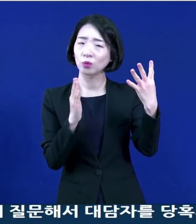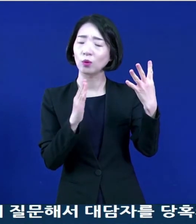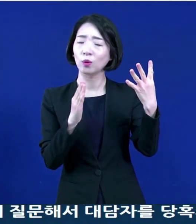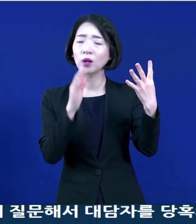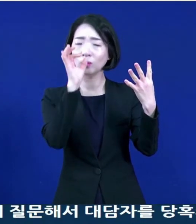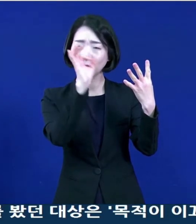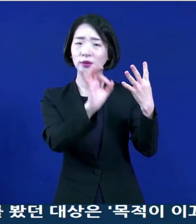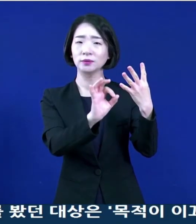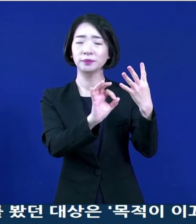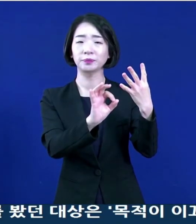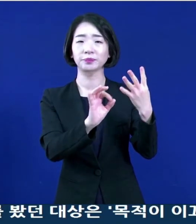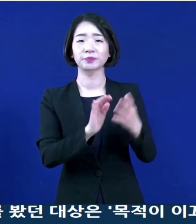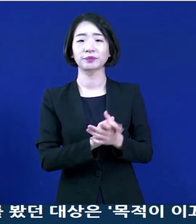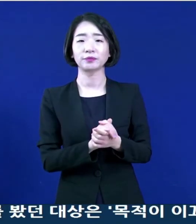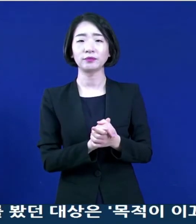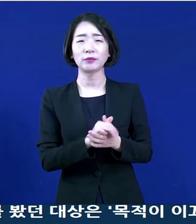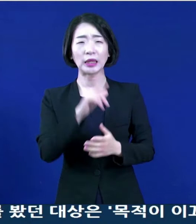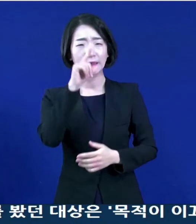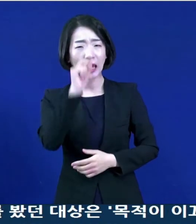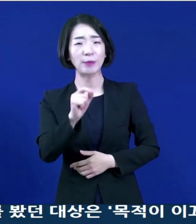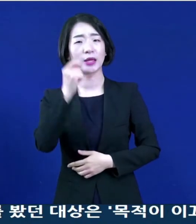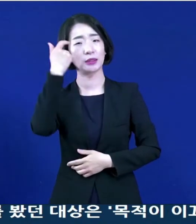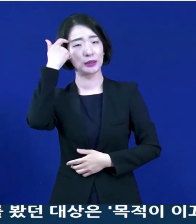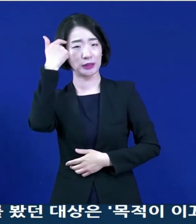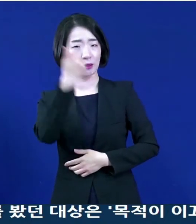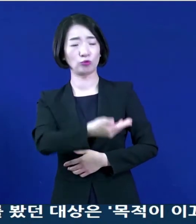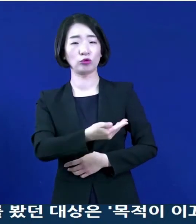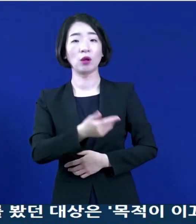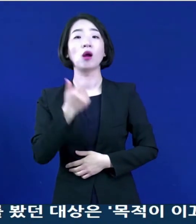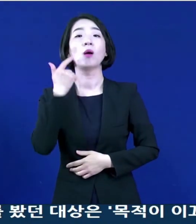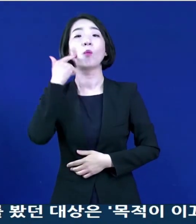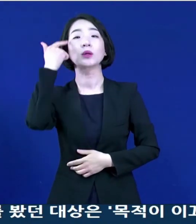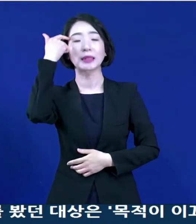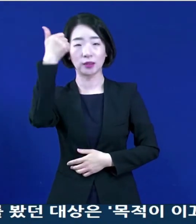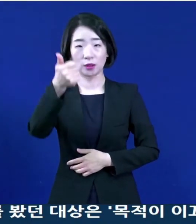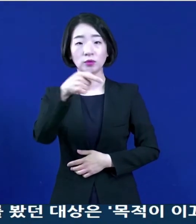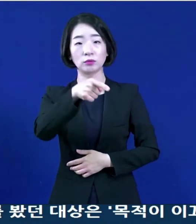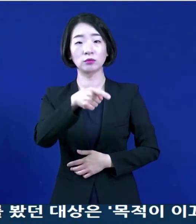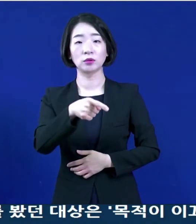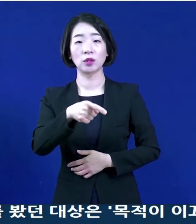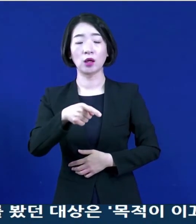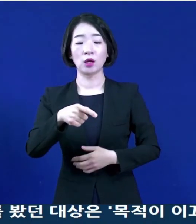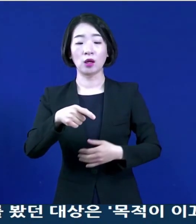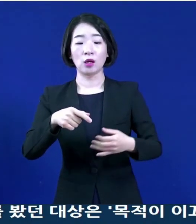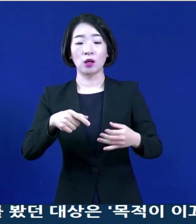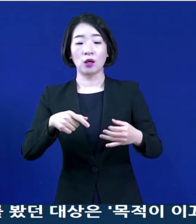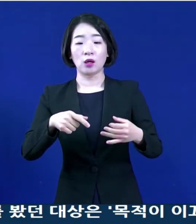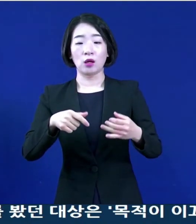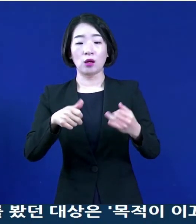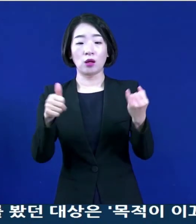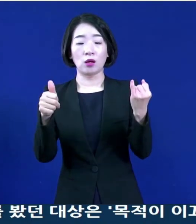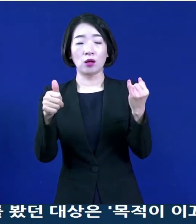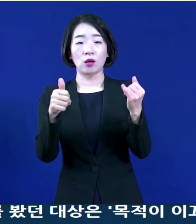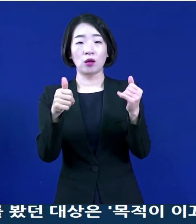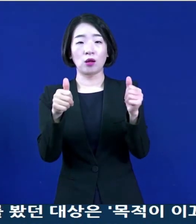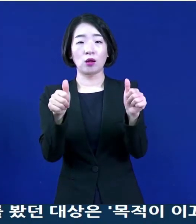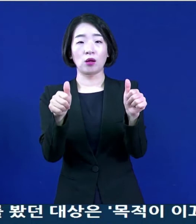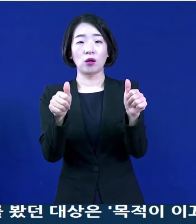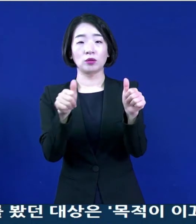달라졌지만 그때 굉장히 예민한 질문이었습니다. 목사님은 동성애자가 죄인이라고 믿습니까? 그런